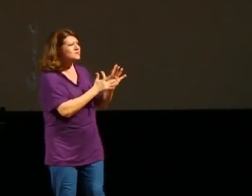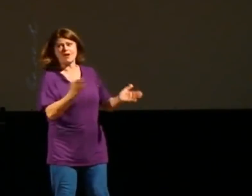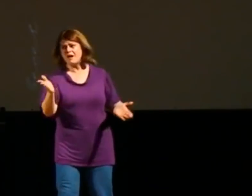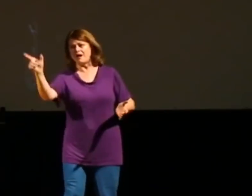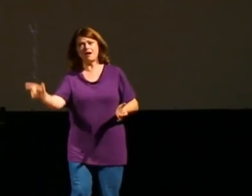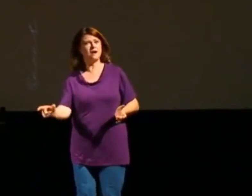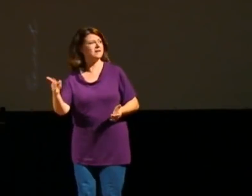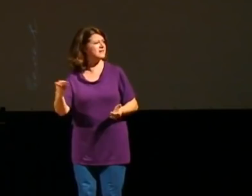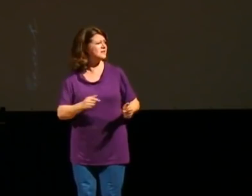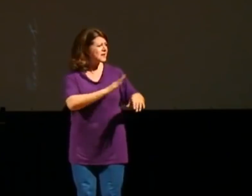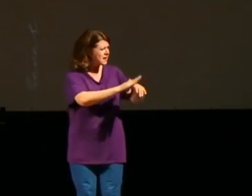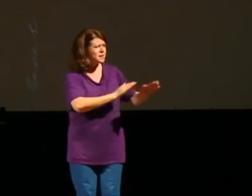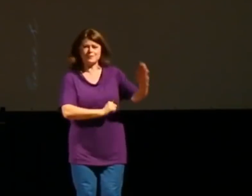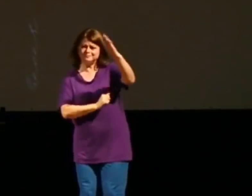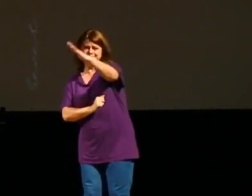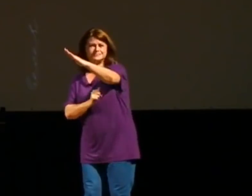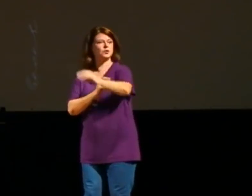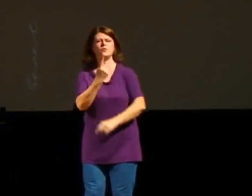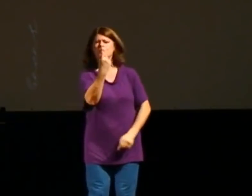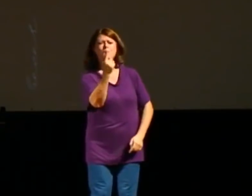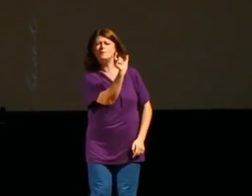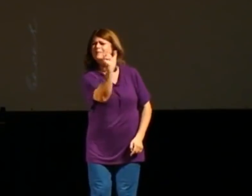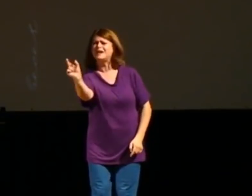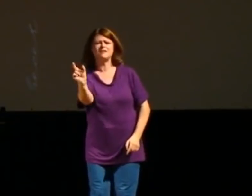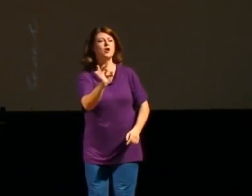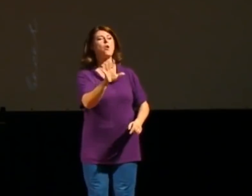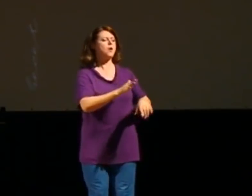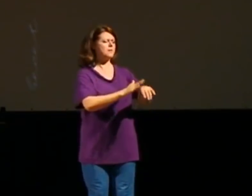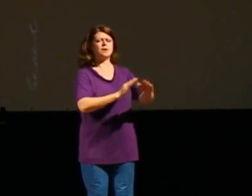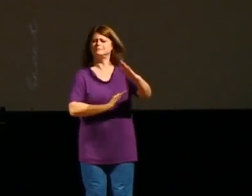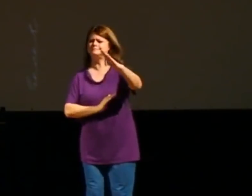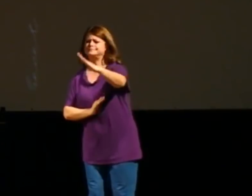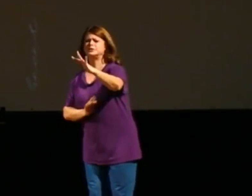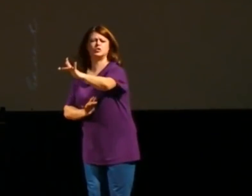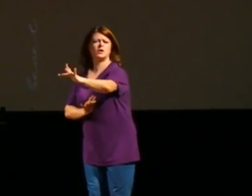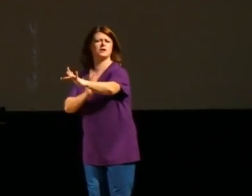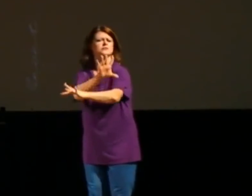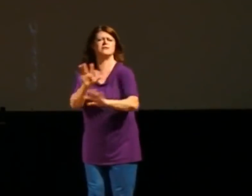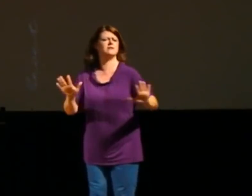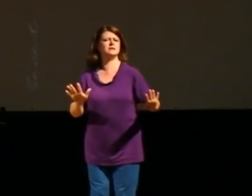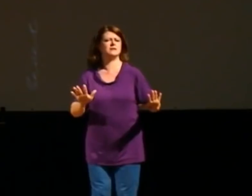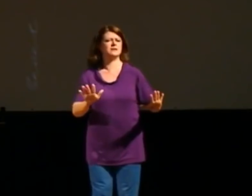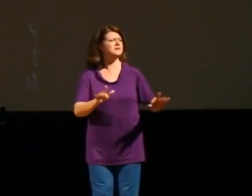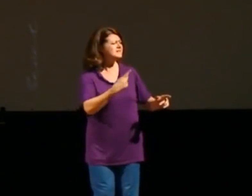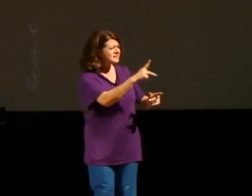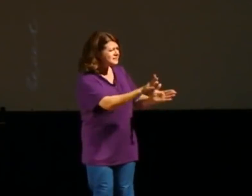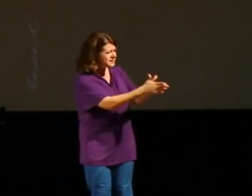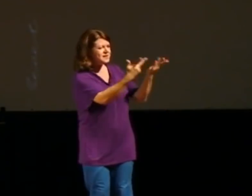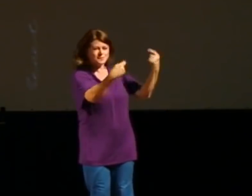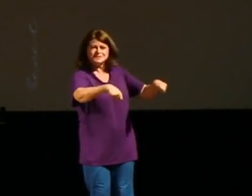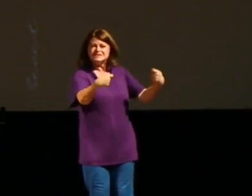Só dá uma palavra, só encosta a mão, faz o teu milagre, Jesus.